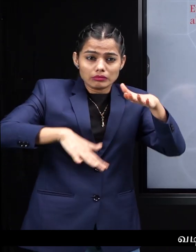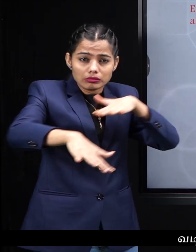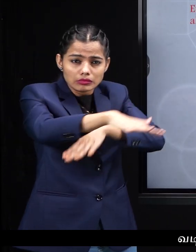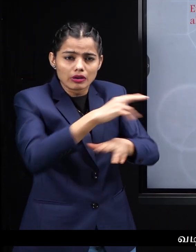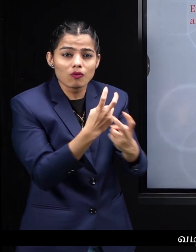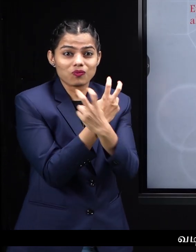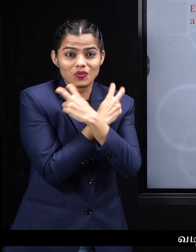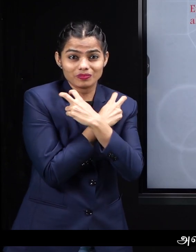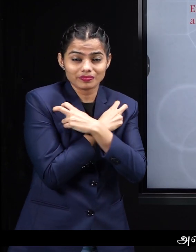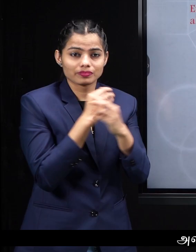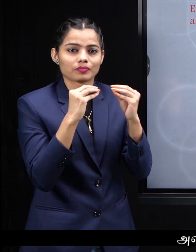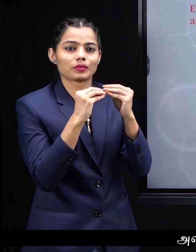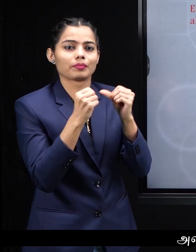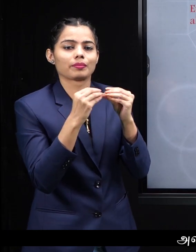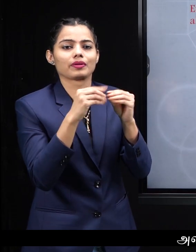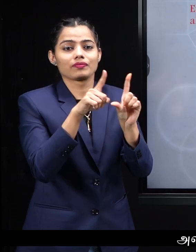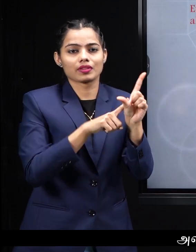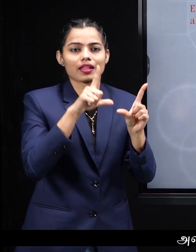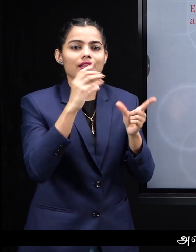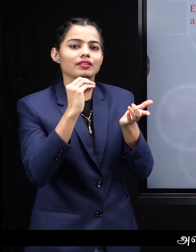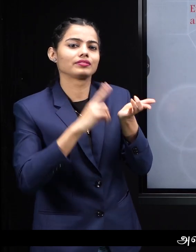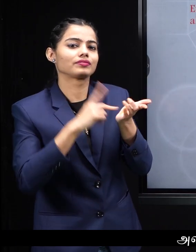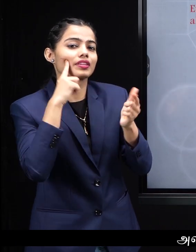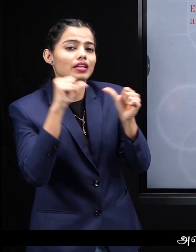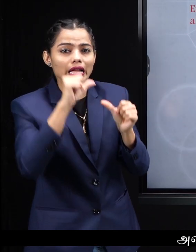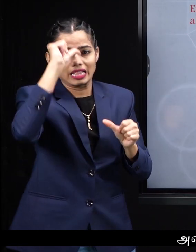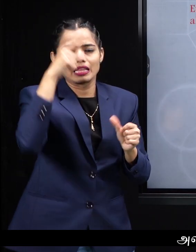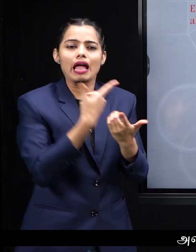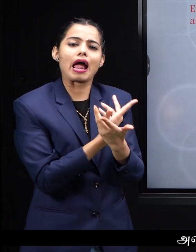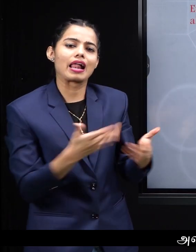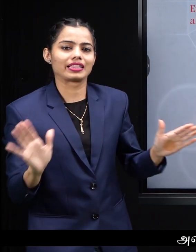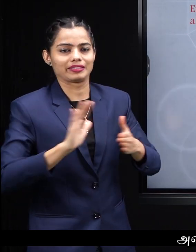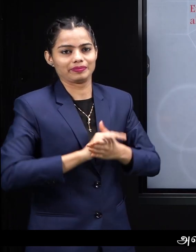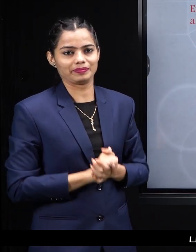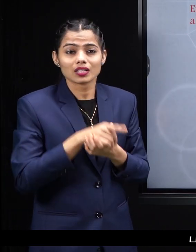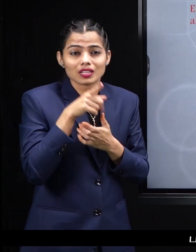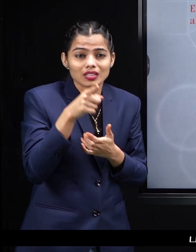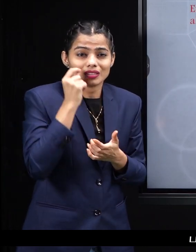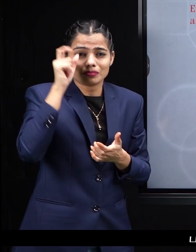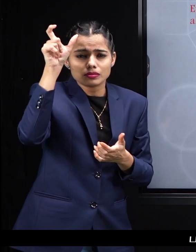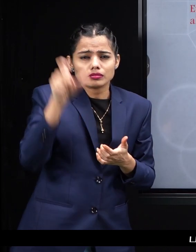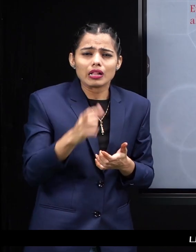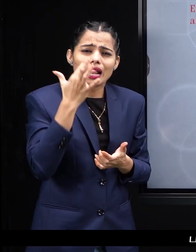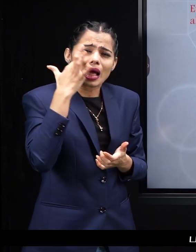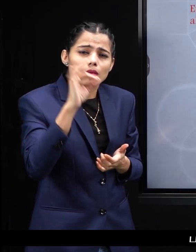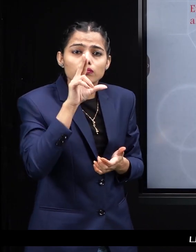தொடர்புடைய பல்வேறு சொற்களை பற்றி குறிப்பாக பேசினார். மேற்பரப்பு நேராக அல்லது வளைந்த கோடுகள்,